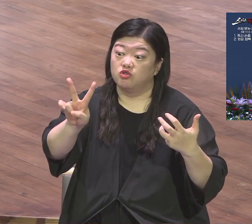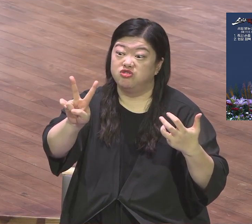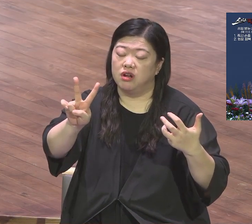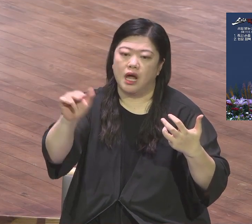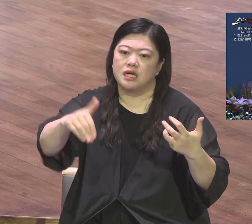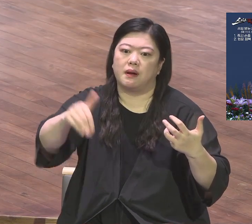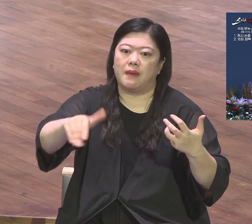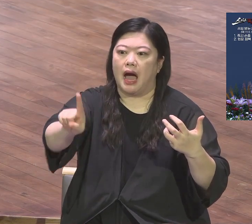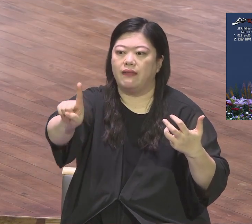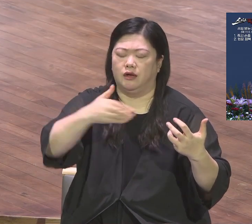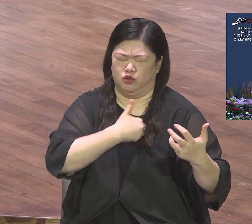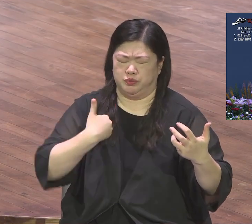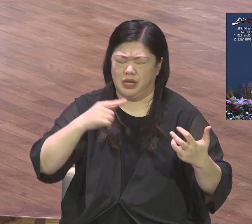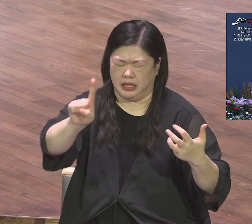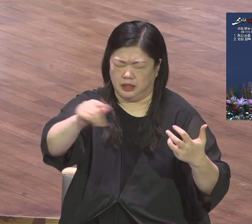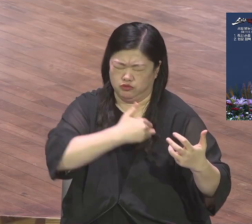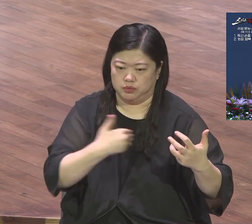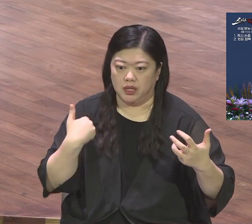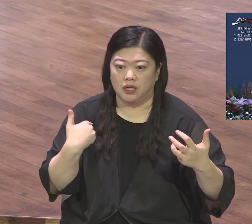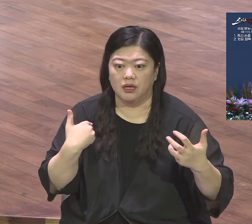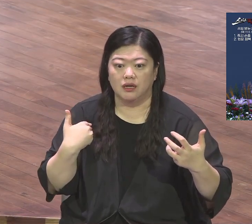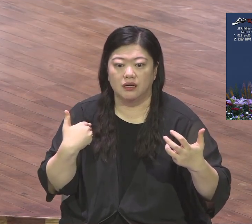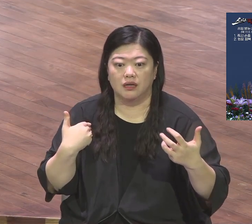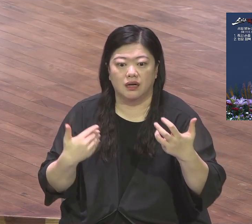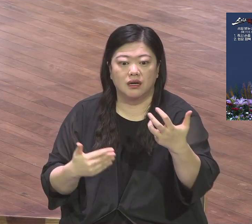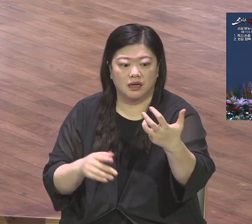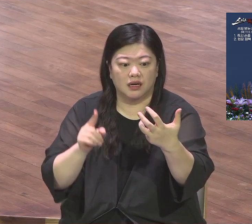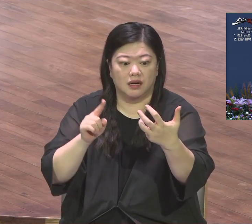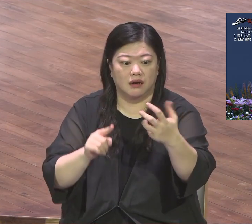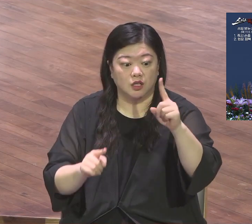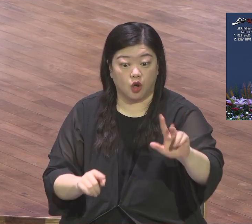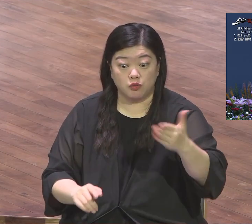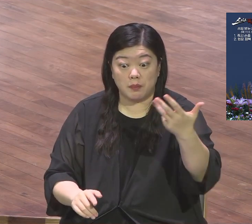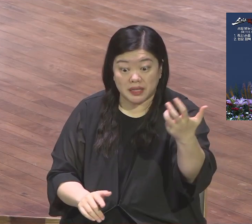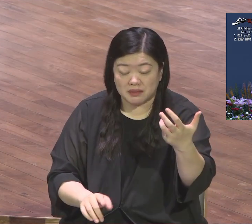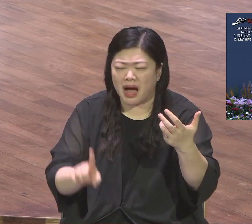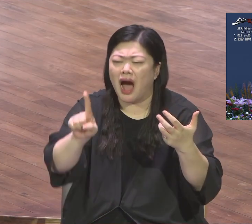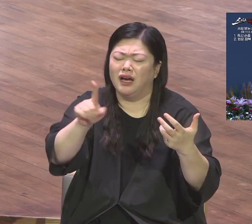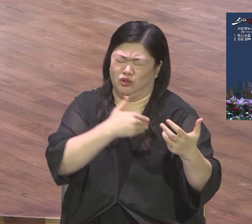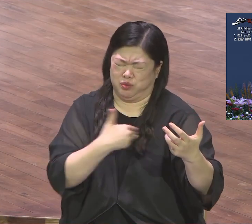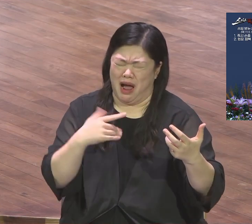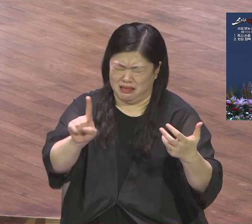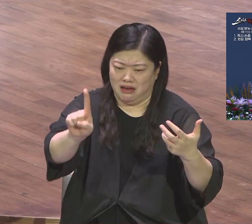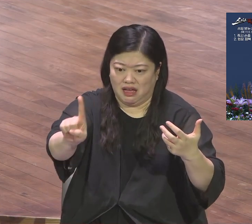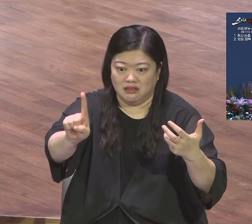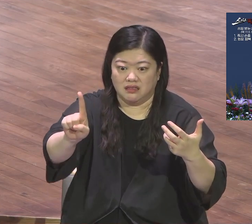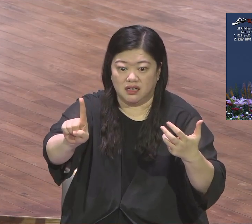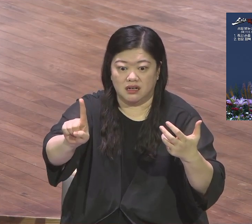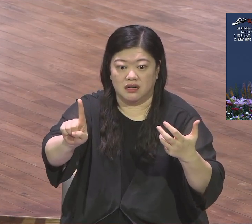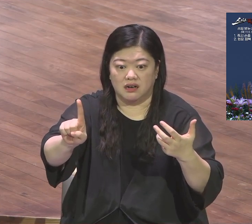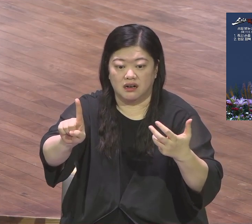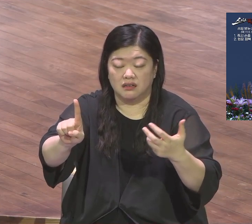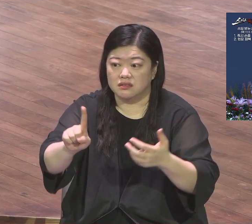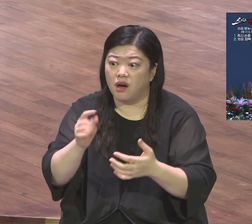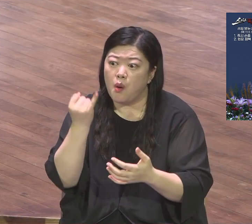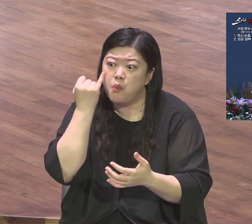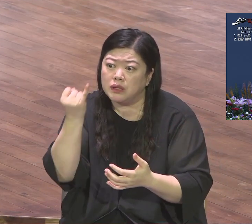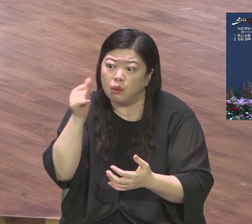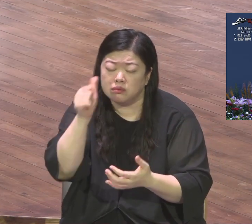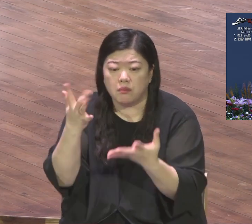하나만 낳자, 둘도 많다, 하나만 낳자. 80년대. 그 하나만 낳자. 그 80년대는 하나 낳은 사람